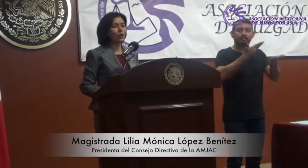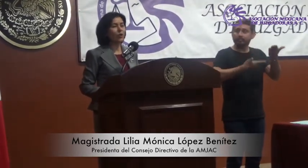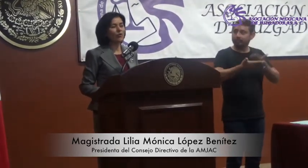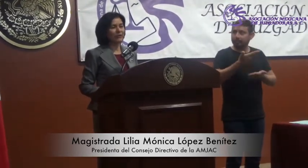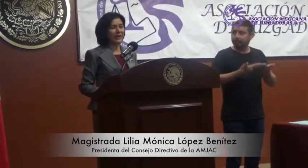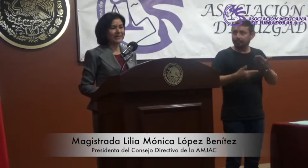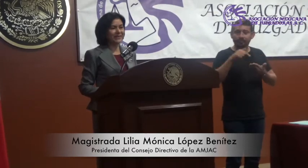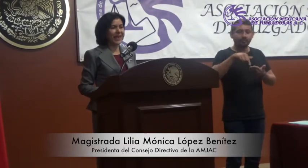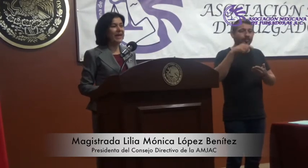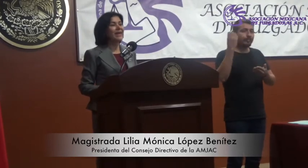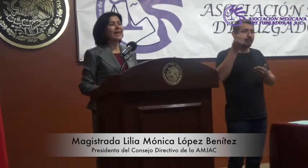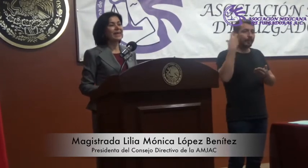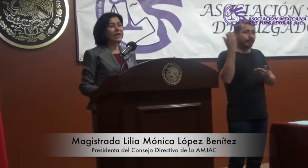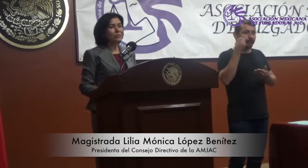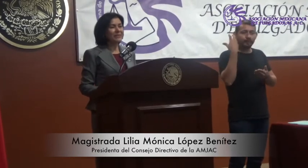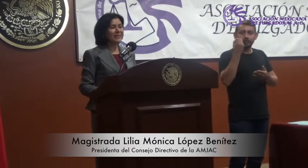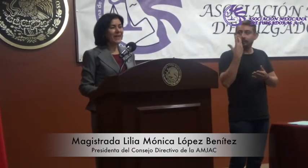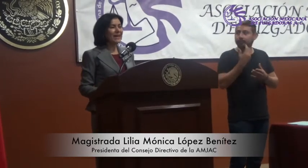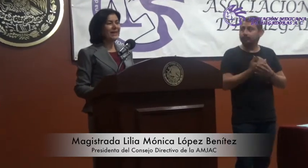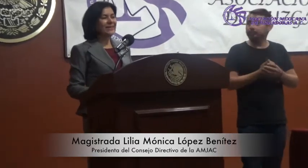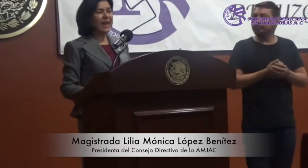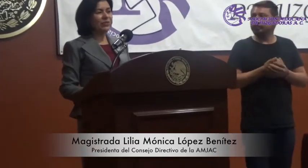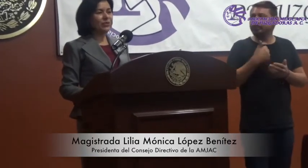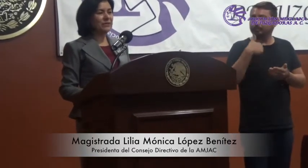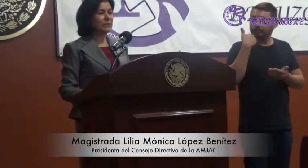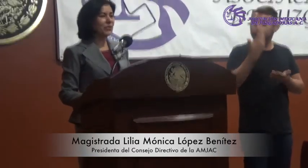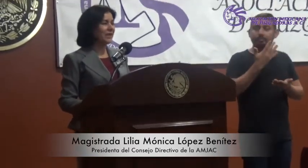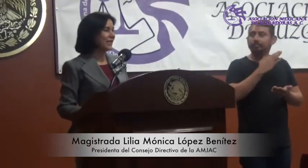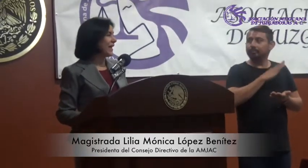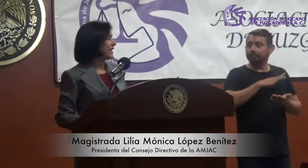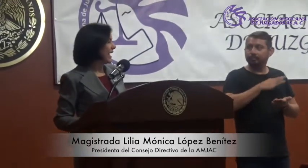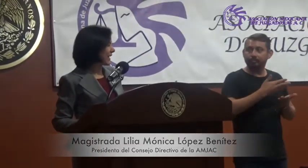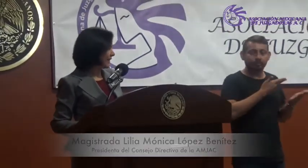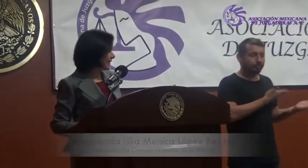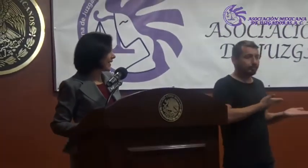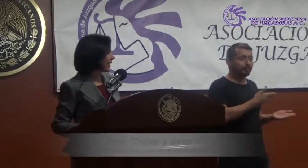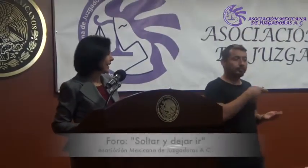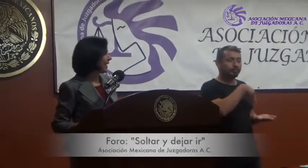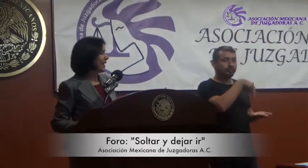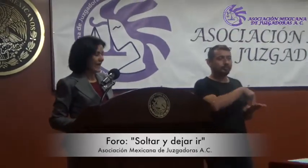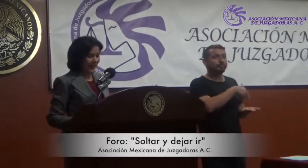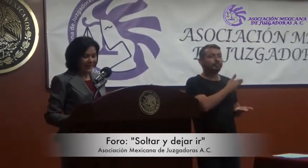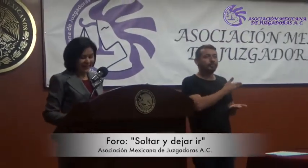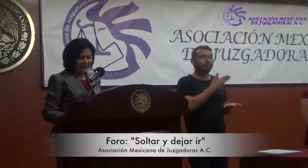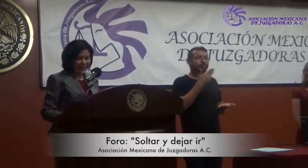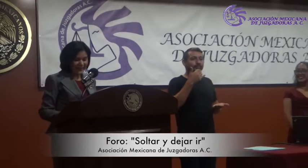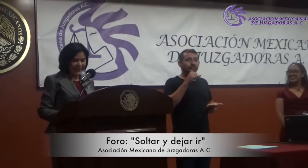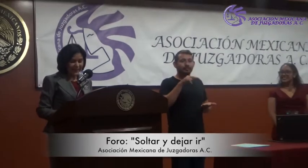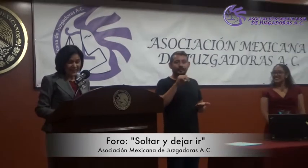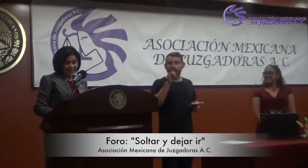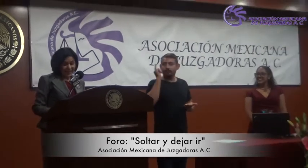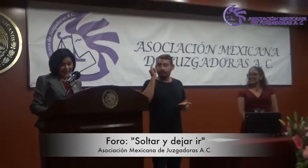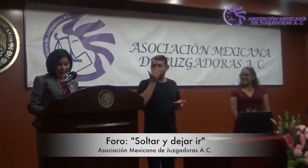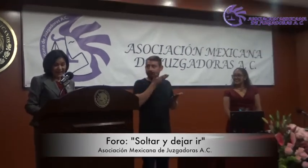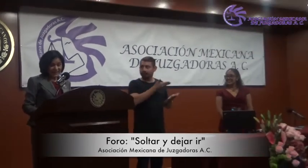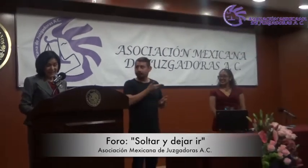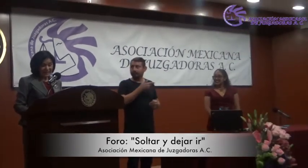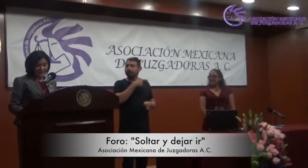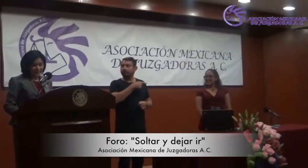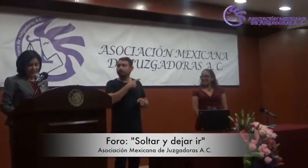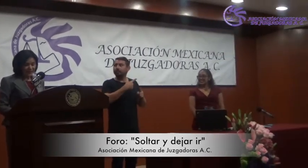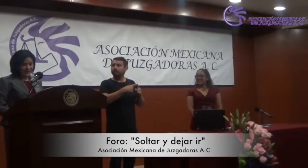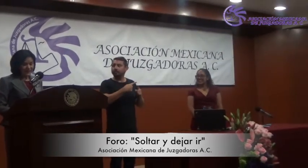esta conferencia. Quiero presentarles a nuestra ponente y agradecerle el que esté aquí. Ella